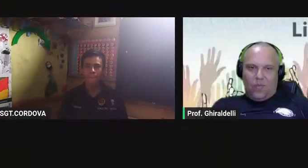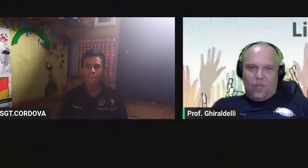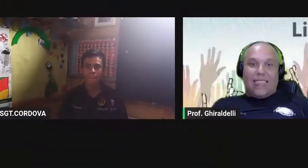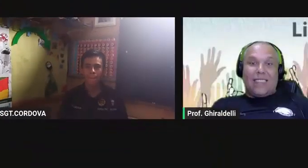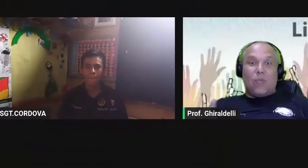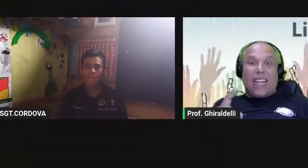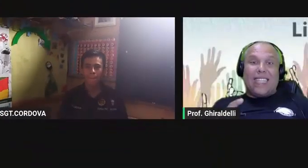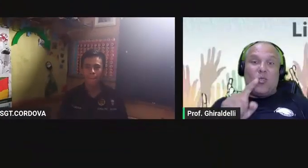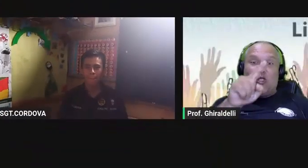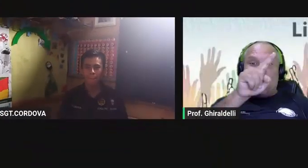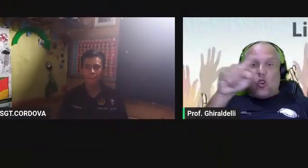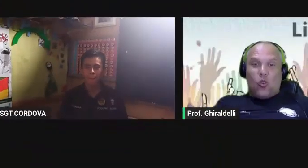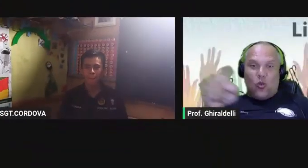A espada do Zorro.